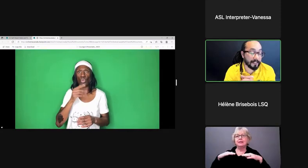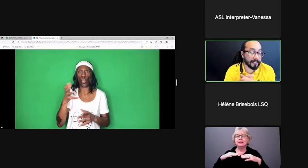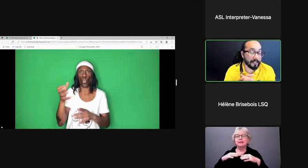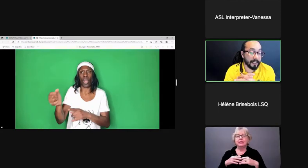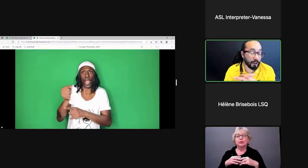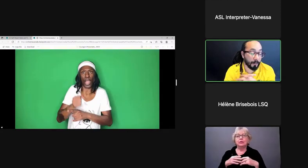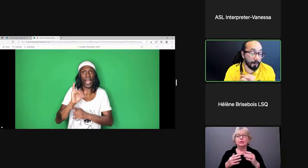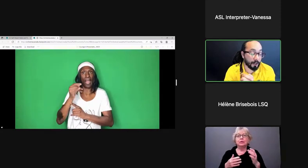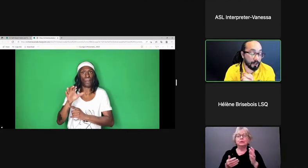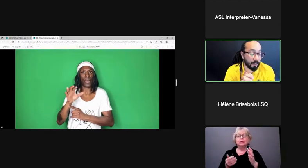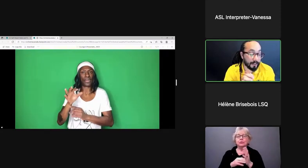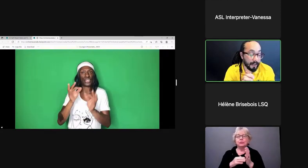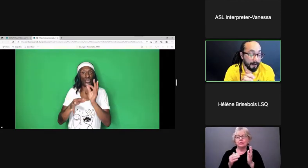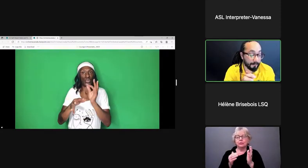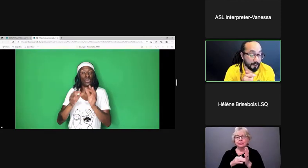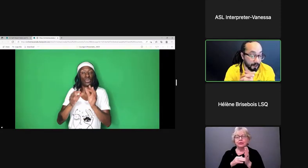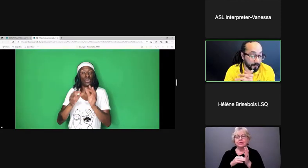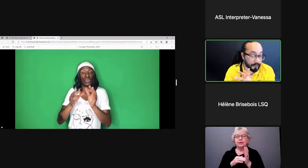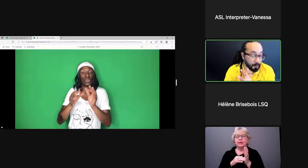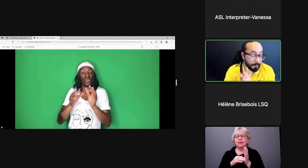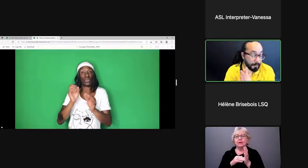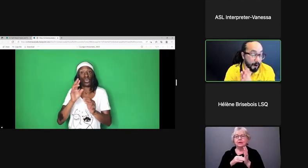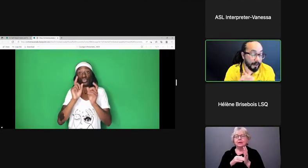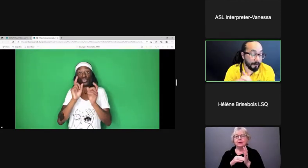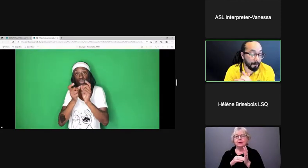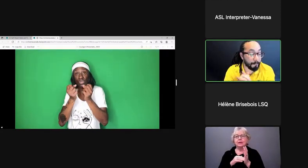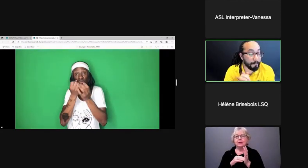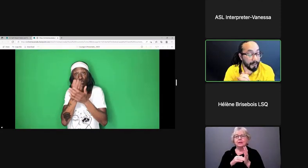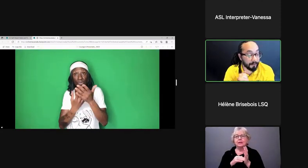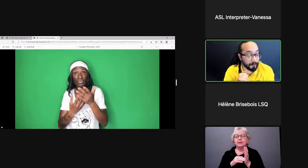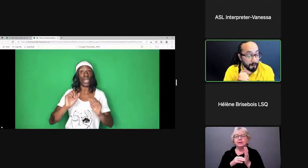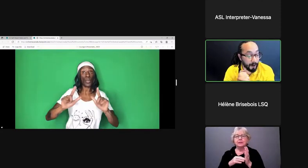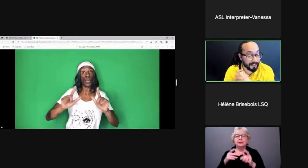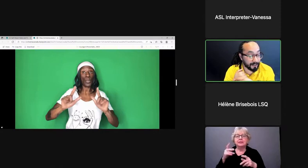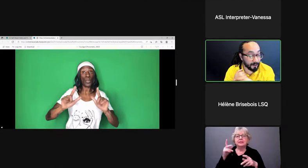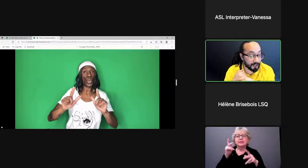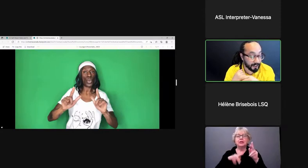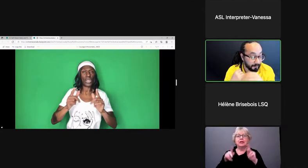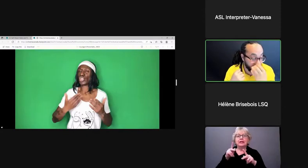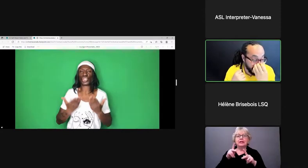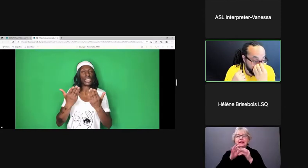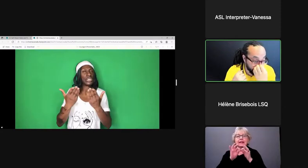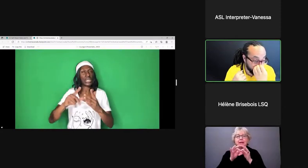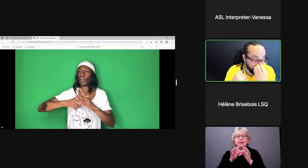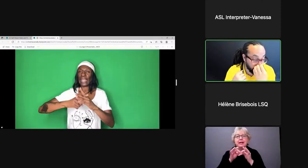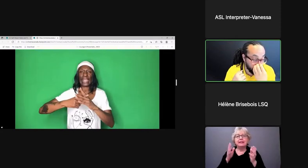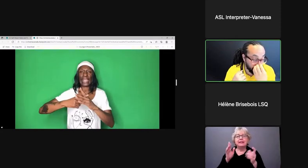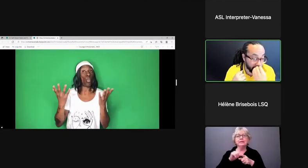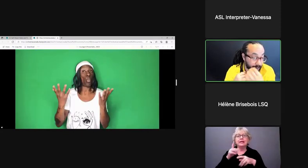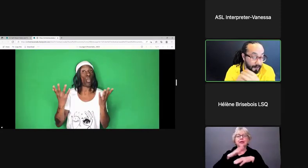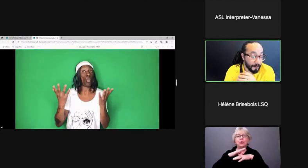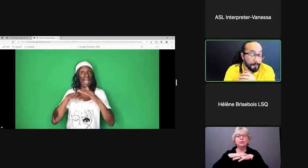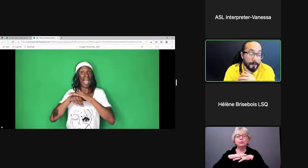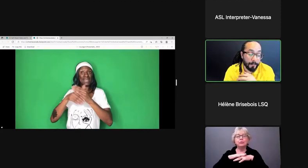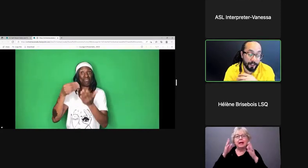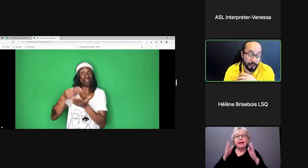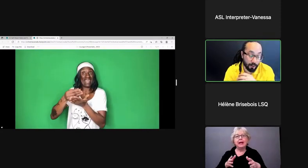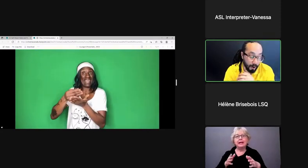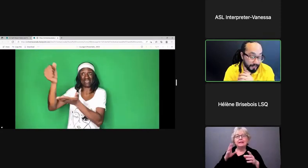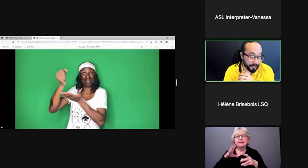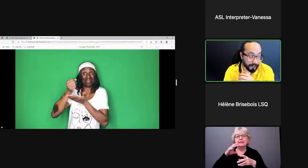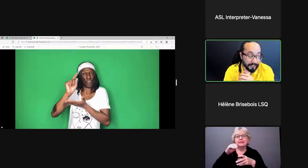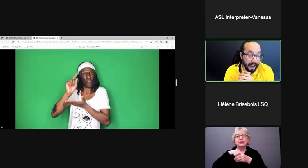Souvent, ce que je vois, c'est que les interprètes ou les consultants viennent au milieu